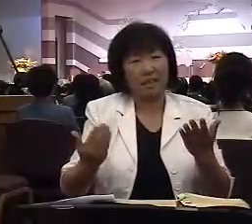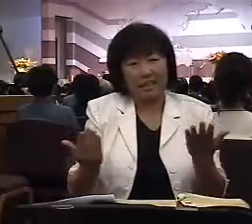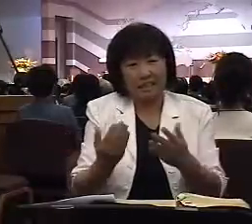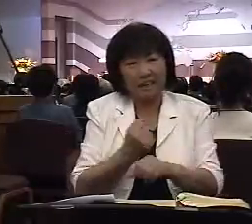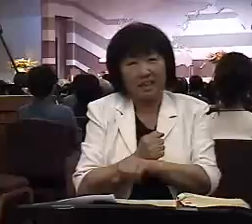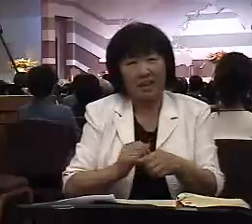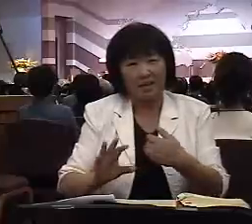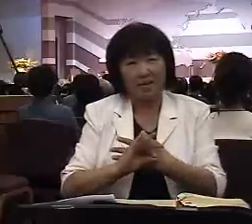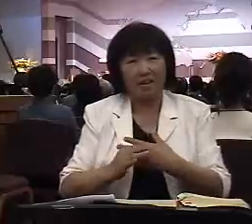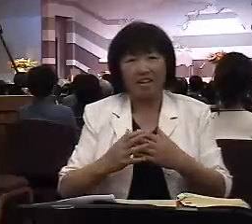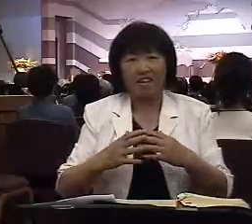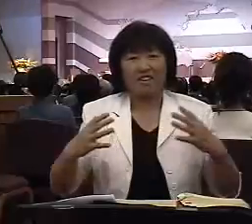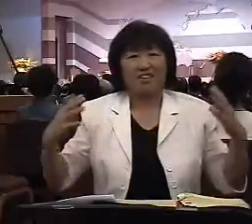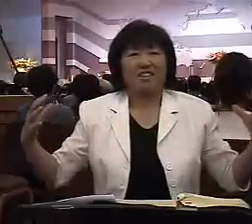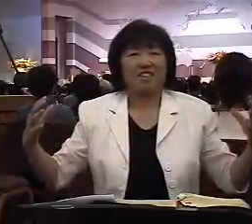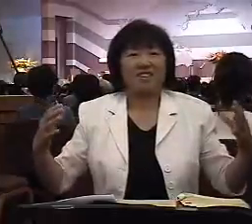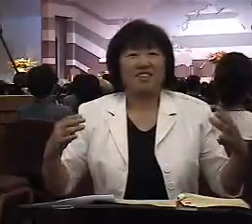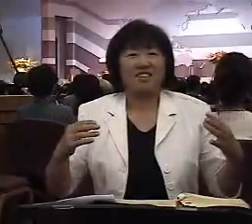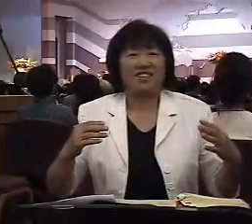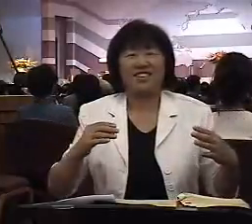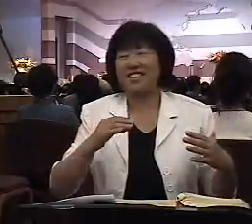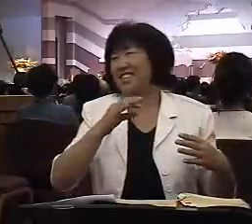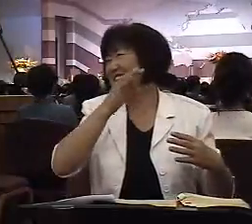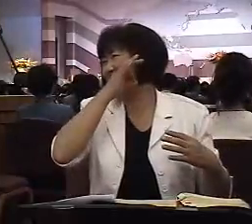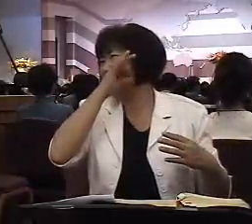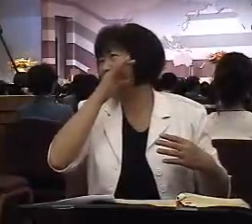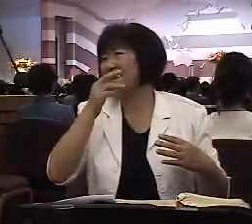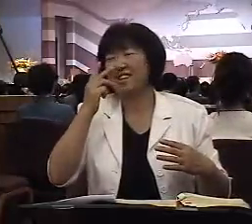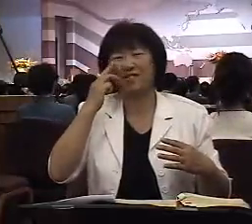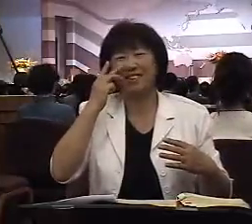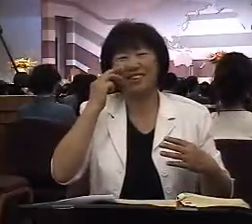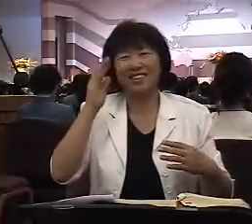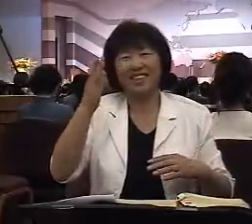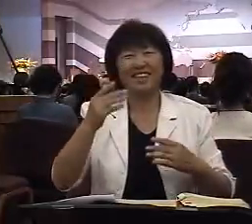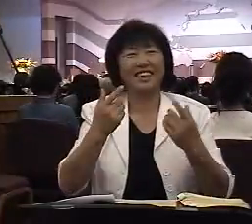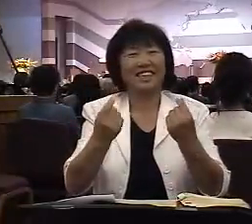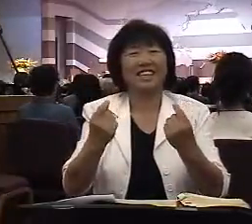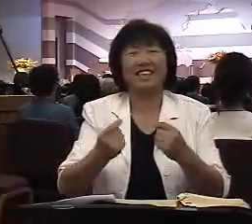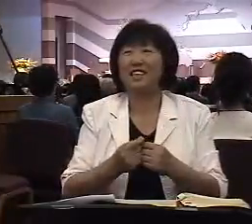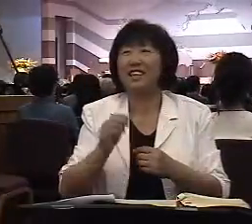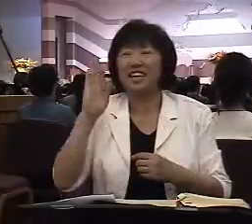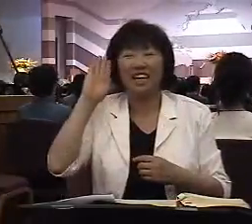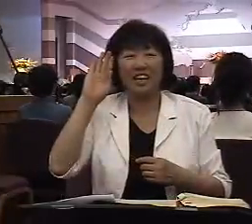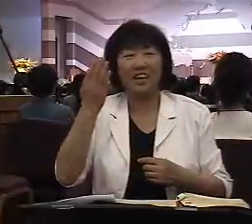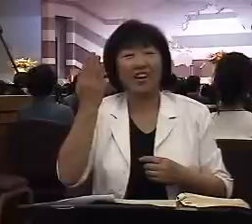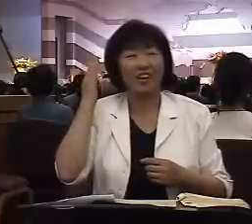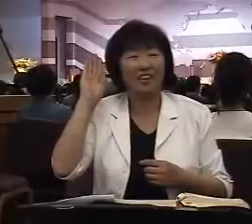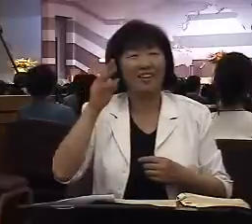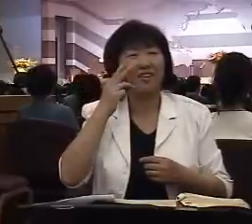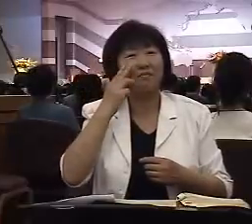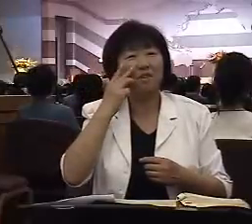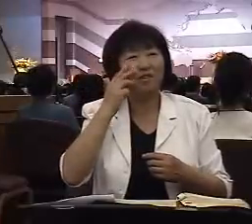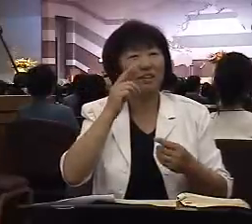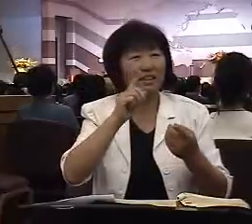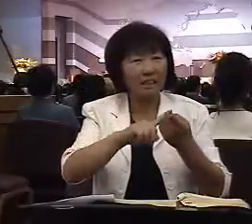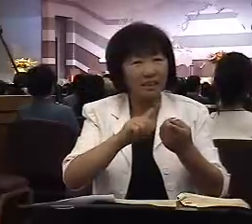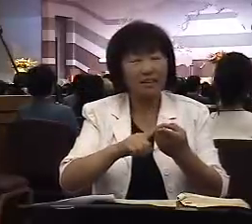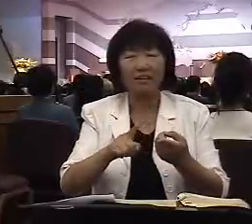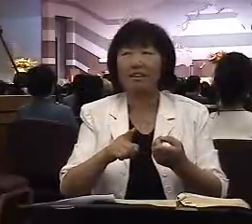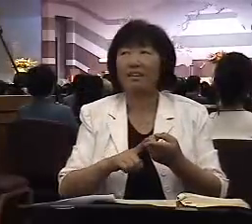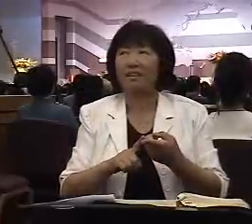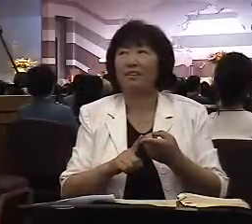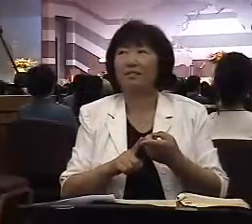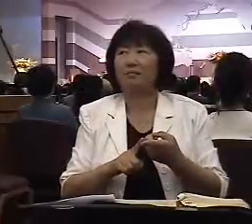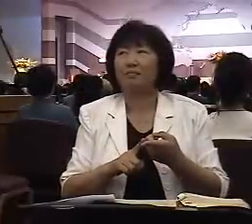크지만 아주 치사한 이 미국이 되는 것 같아요. 요즘은요, 이 미국 자체가 이 캐피털리즘,